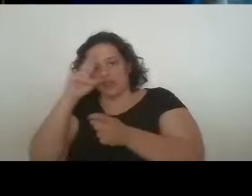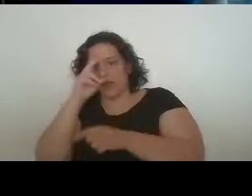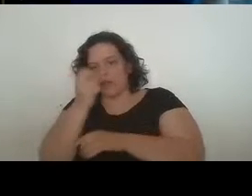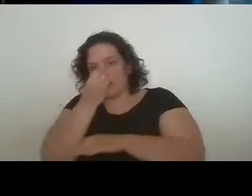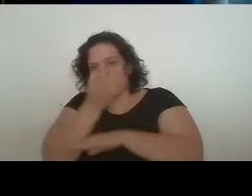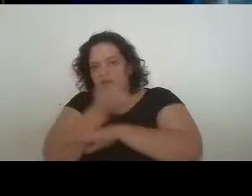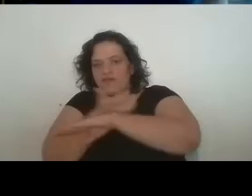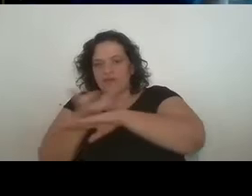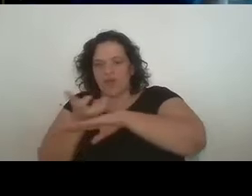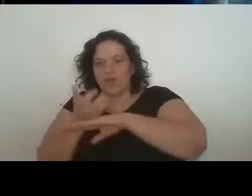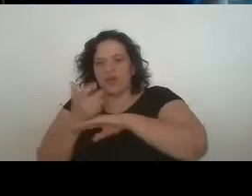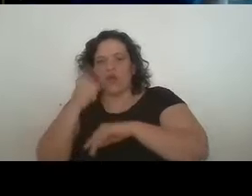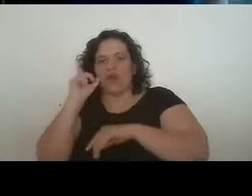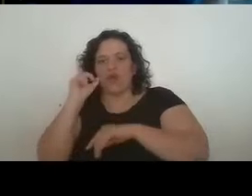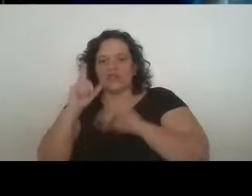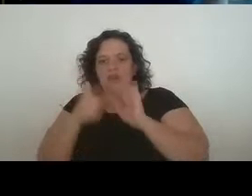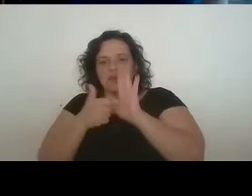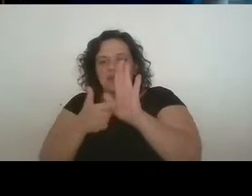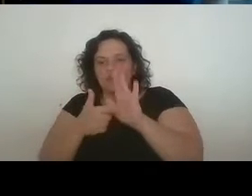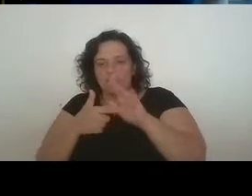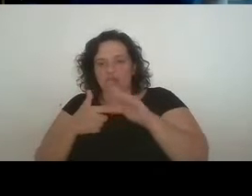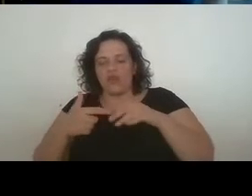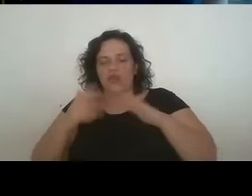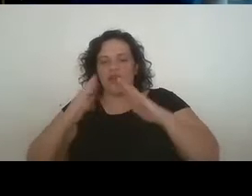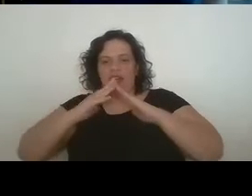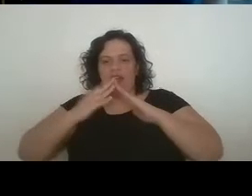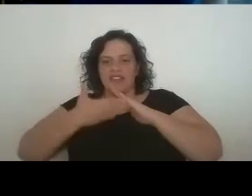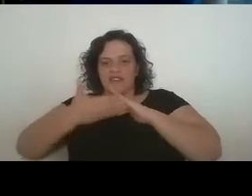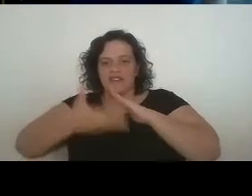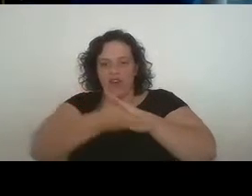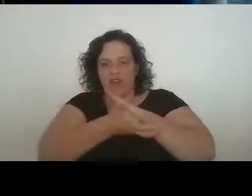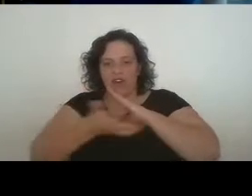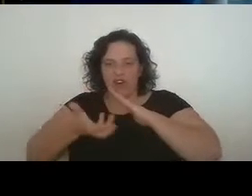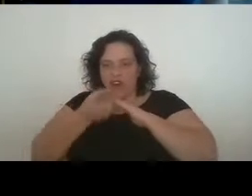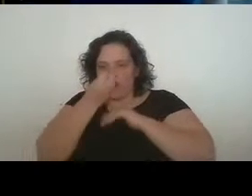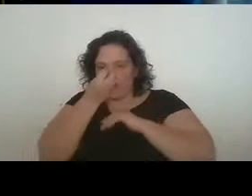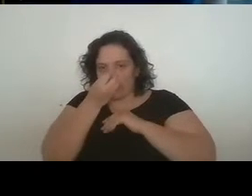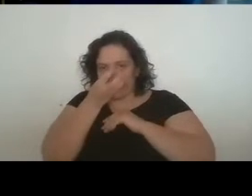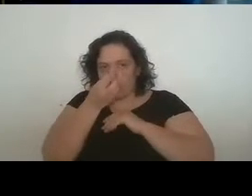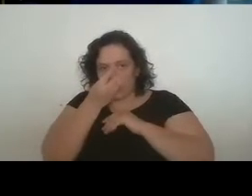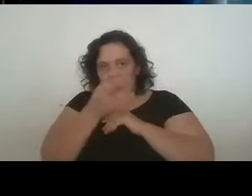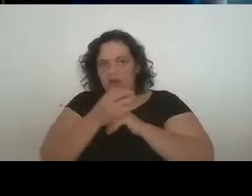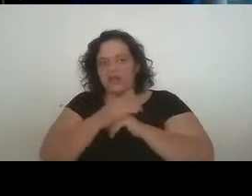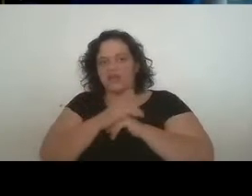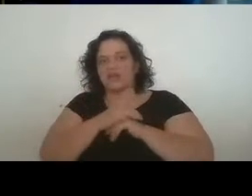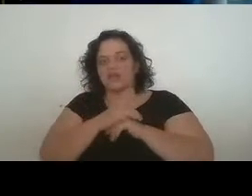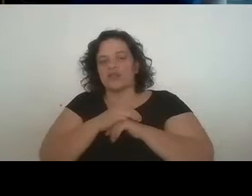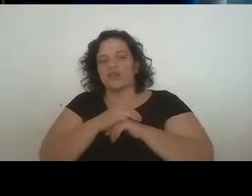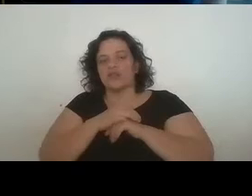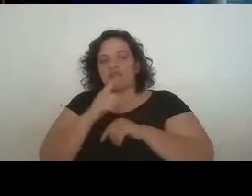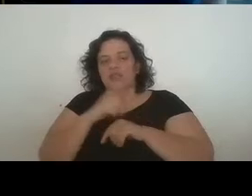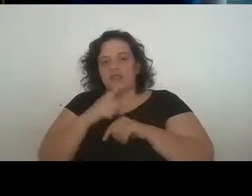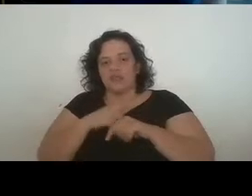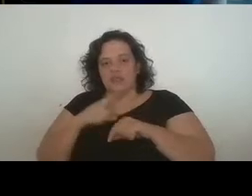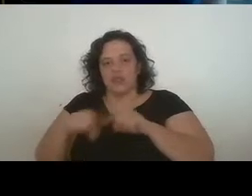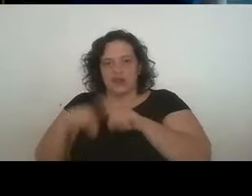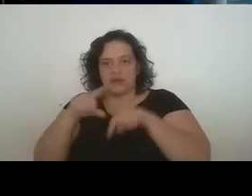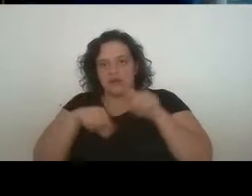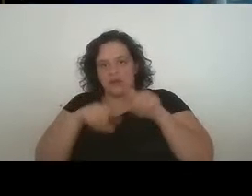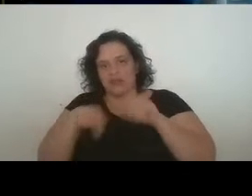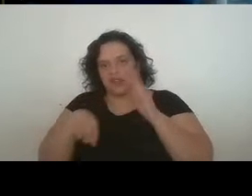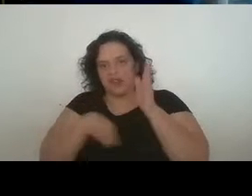vocês ontem. Eu tenho um material um preenchimento desse material com diferentes camadas, né? E eu tenho